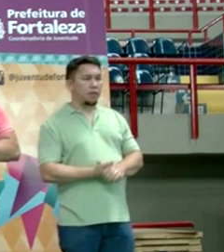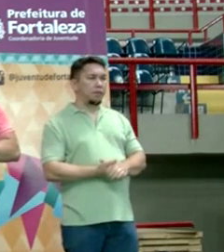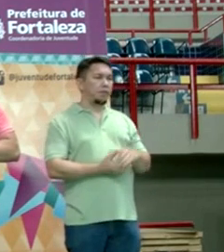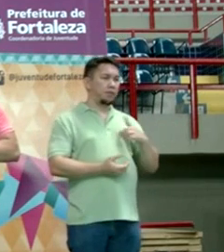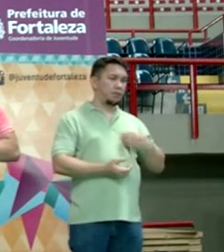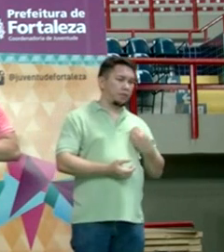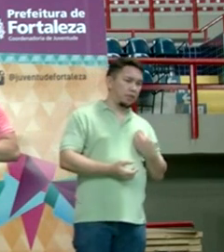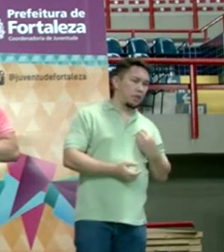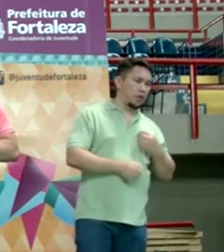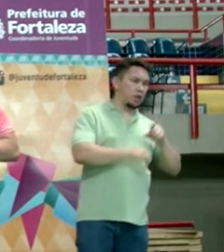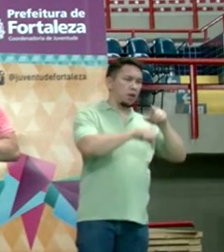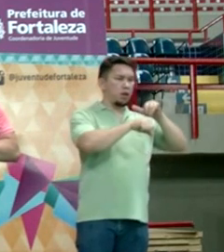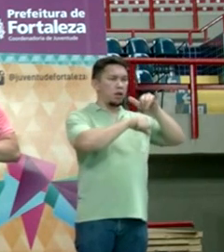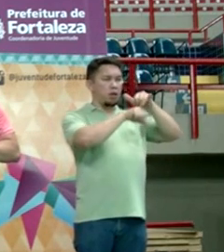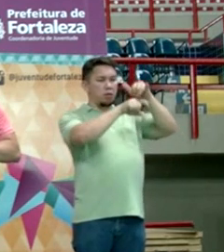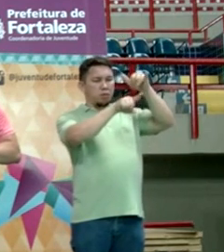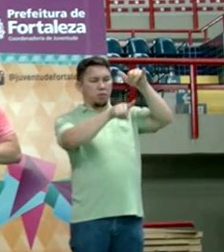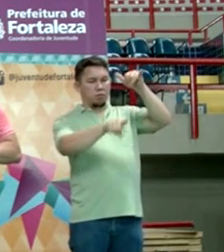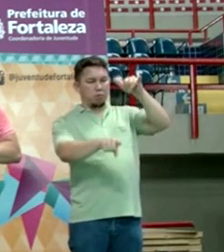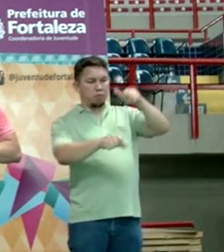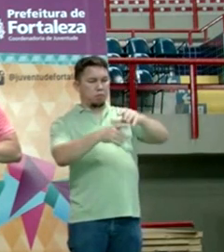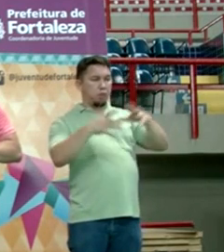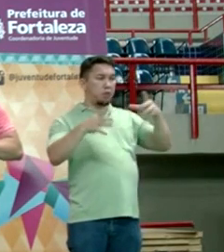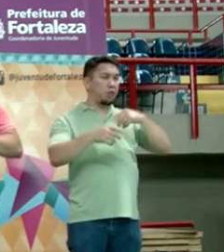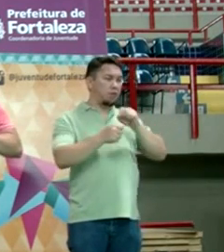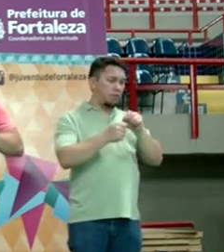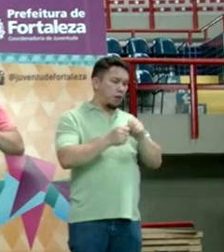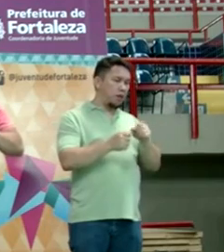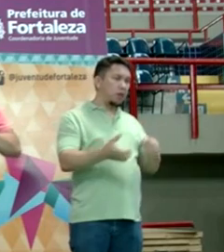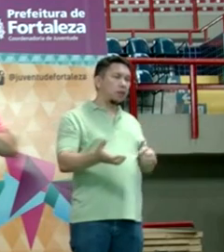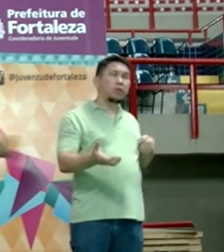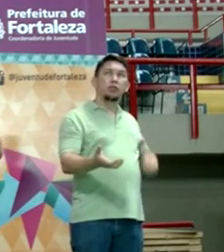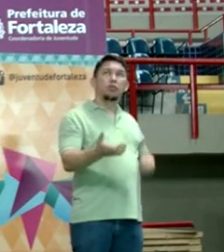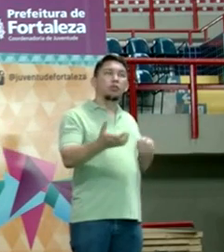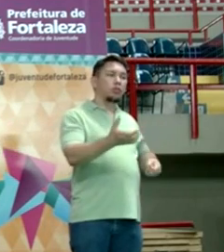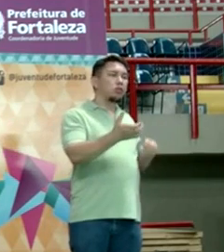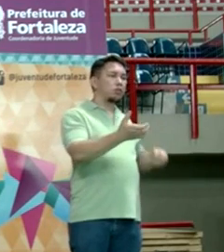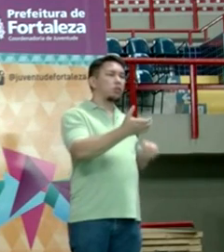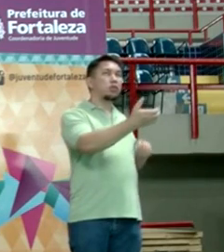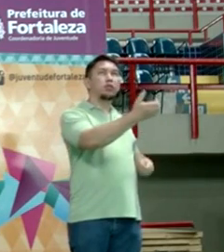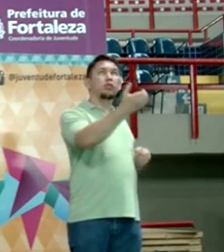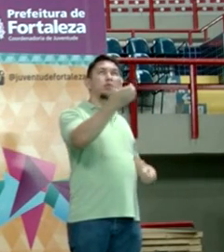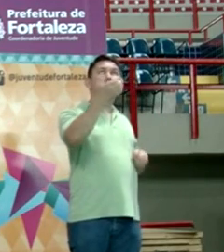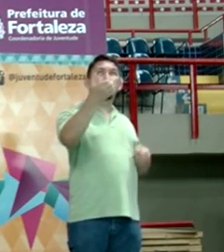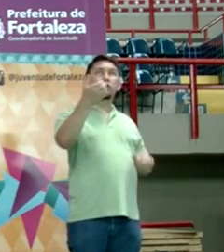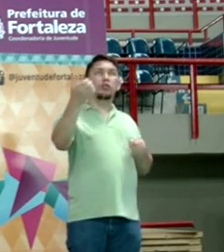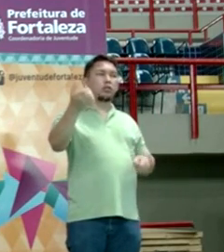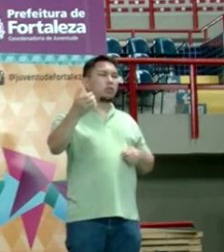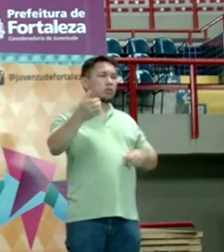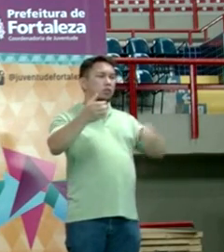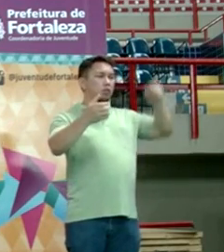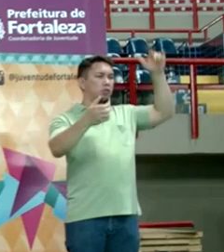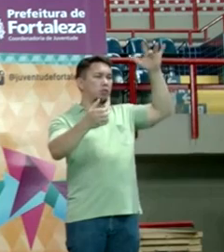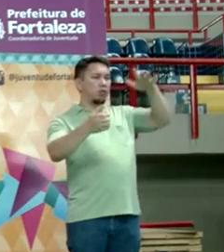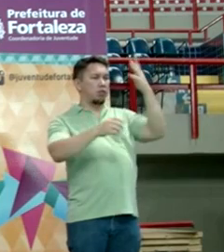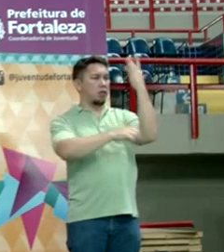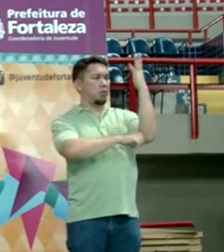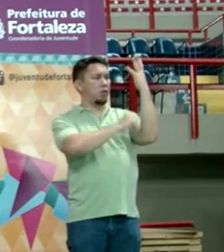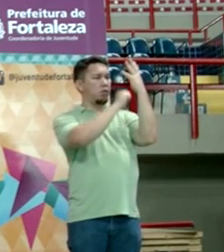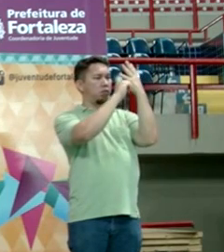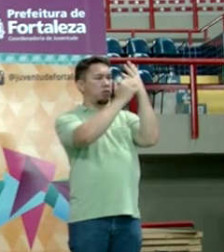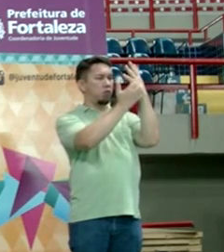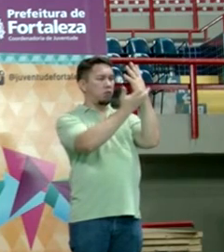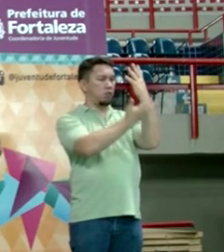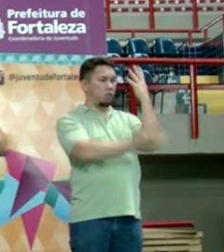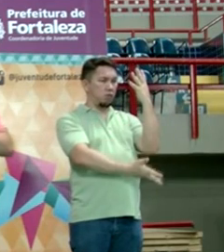bombas de napalm, feita com agrotóxico. Uma bomba que era feita para borrifar, caía todas as folhas das plantas,